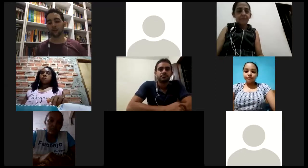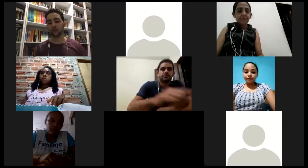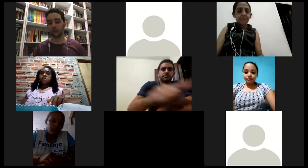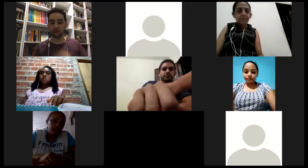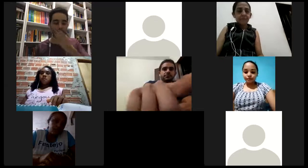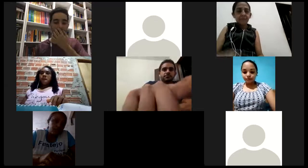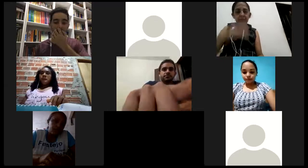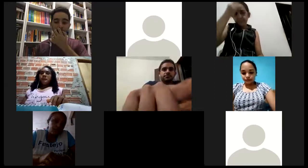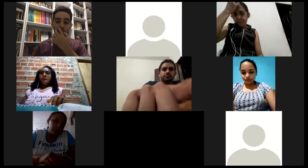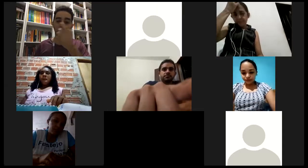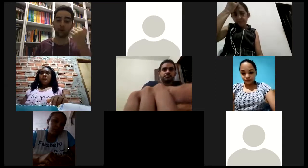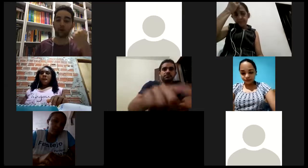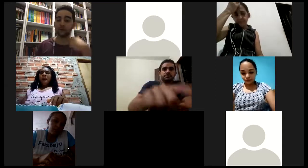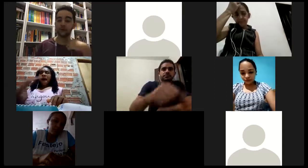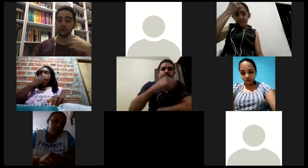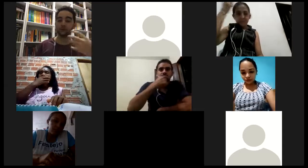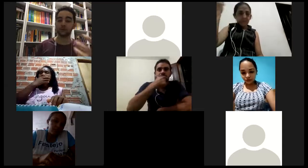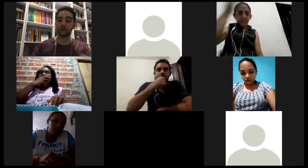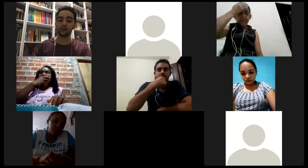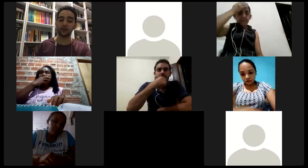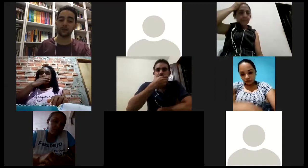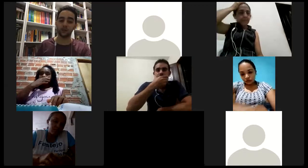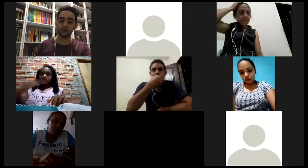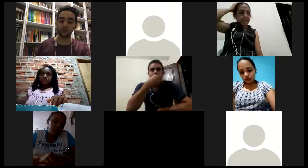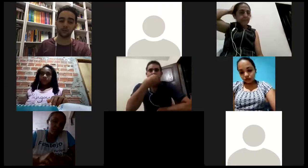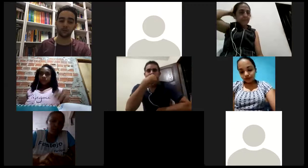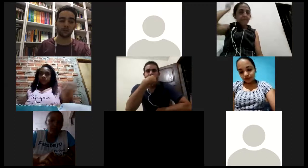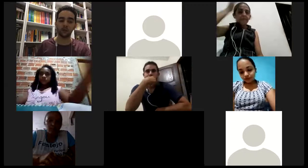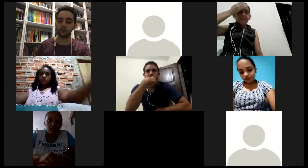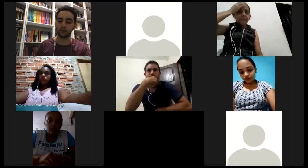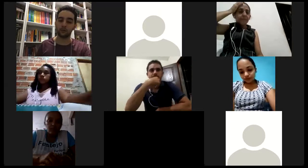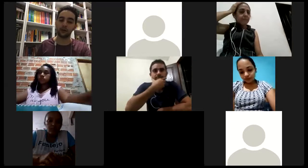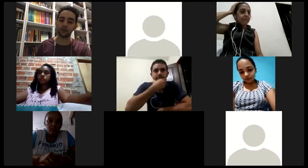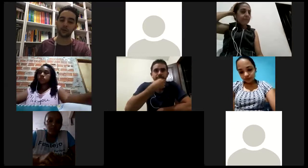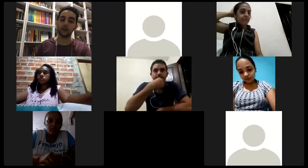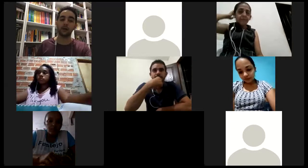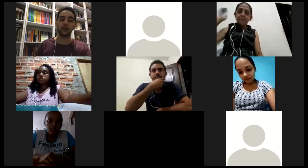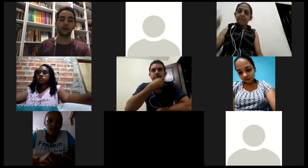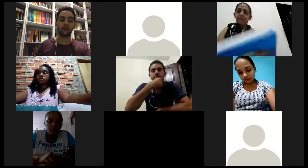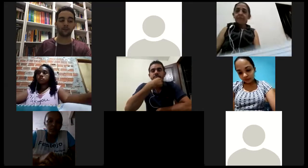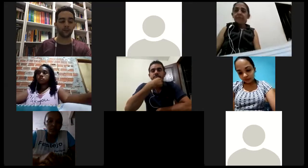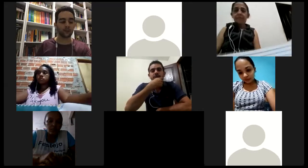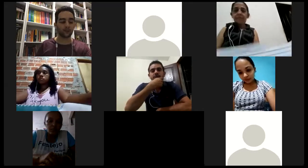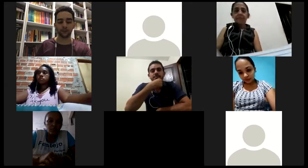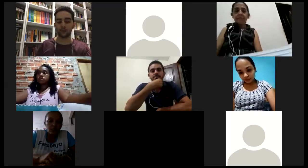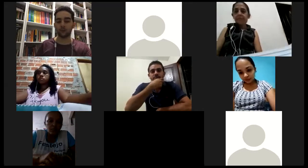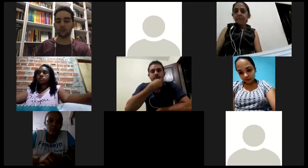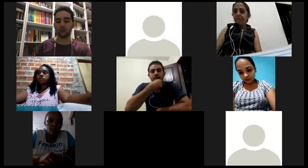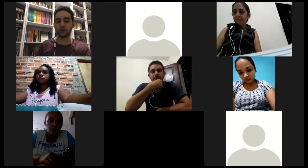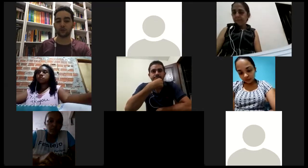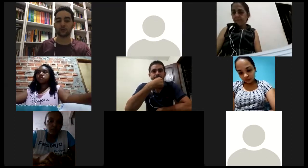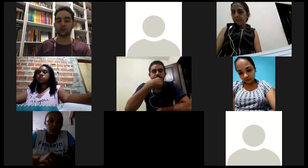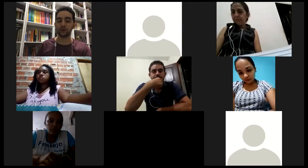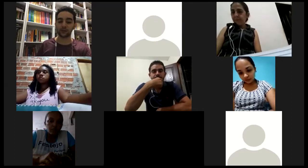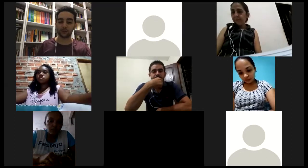Mas na próxima aula, como na aula passada eu pedi para vocês darem um pedido de temática, na próxima aula eu